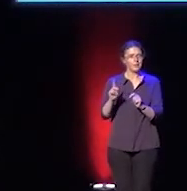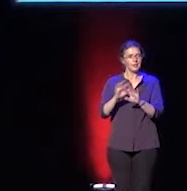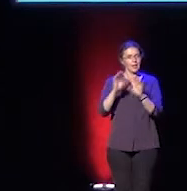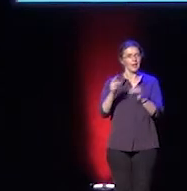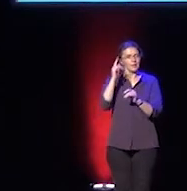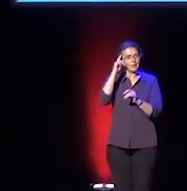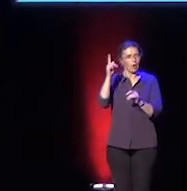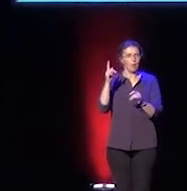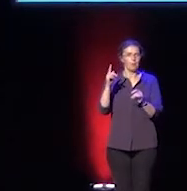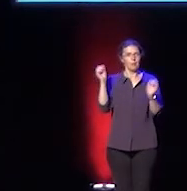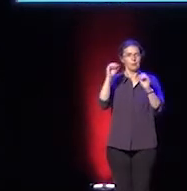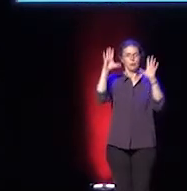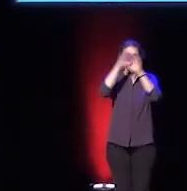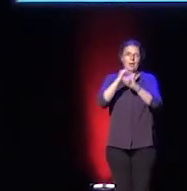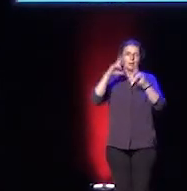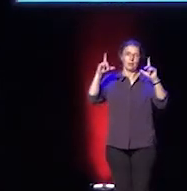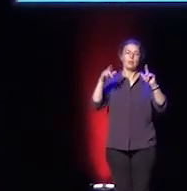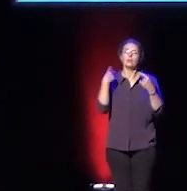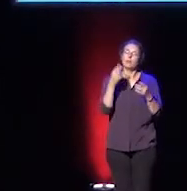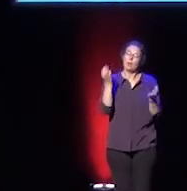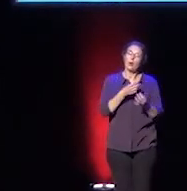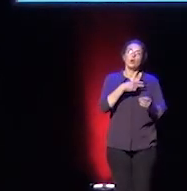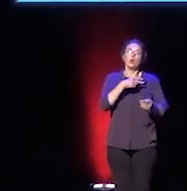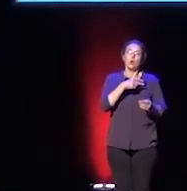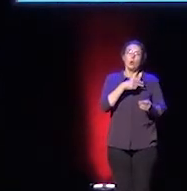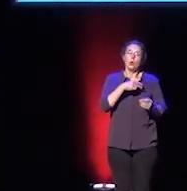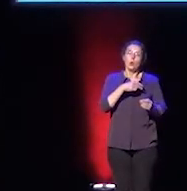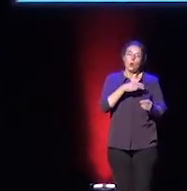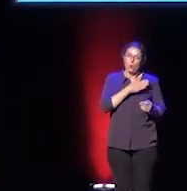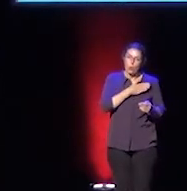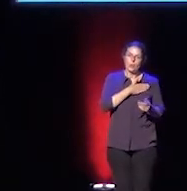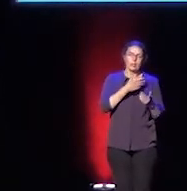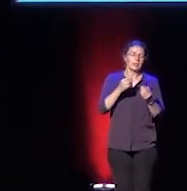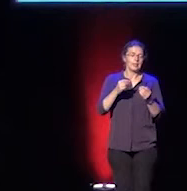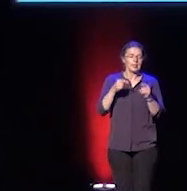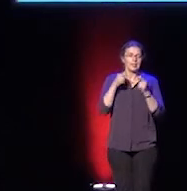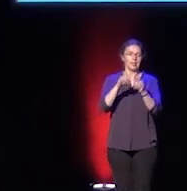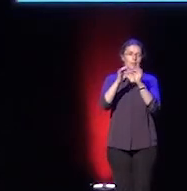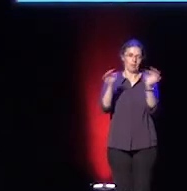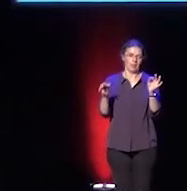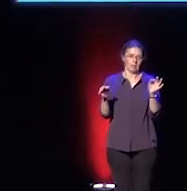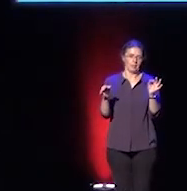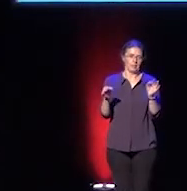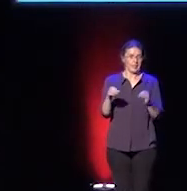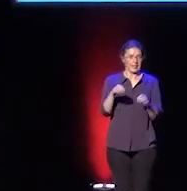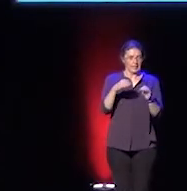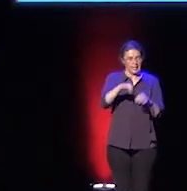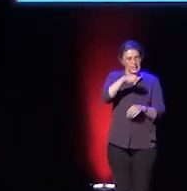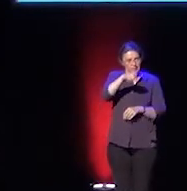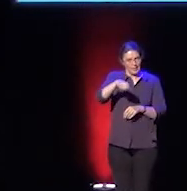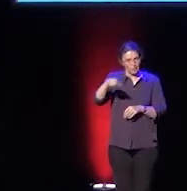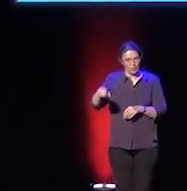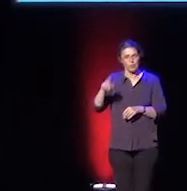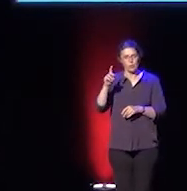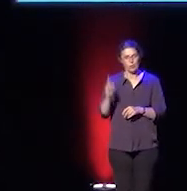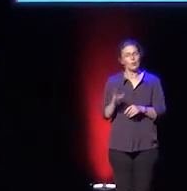schwarz ausmalen, sondern lohnende Ziele formulieren. Die einzelnen Menschen